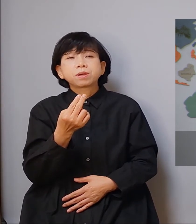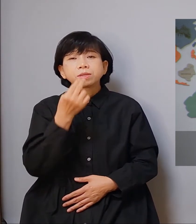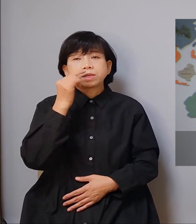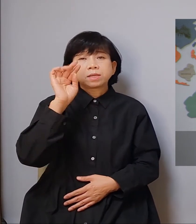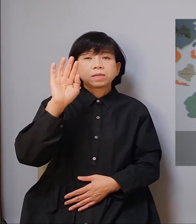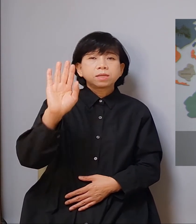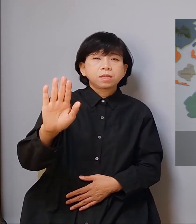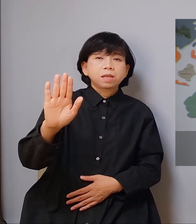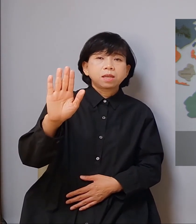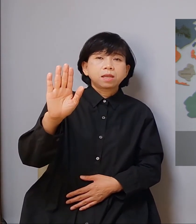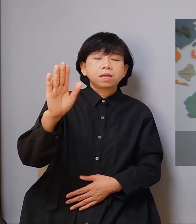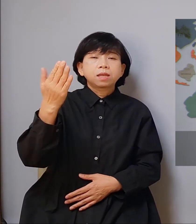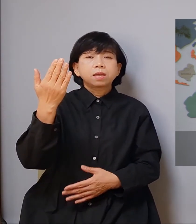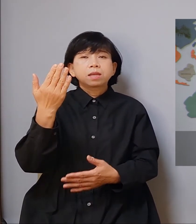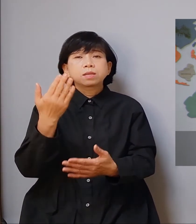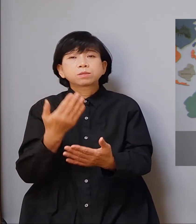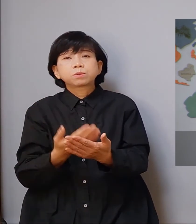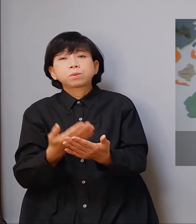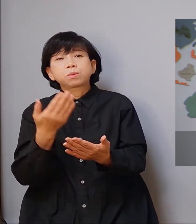생명이